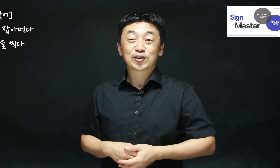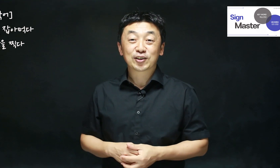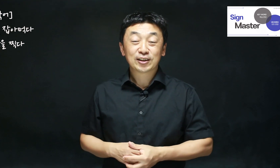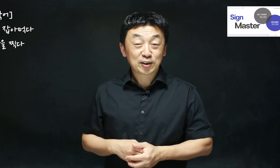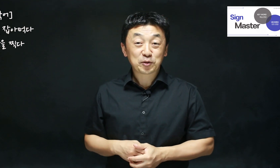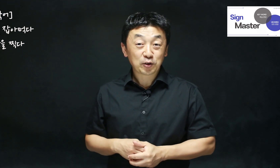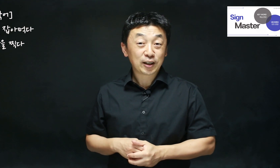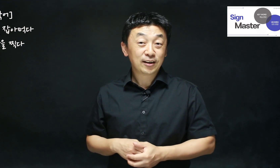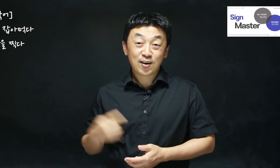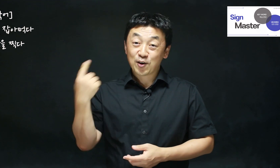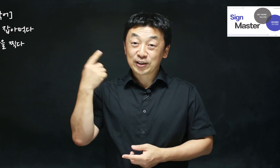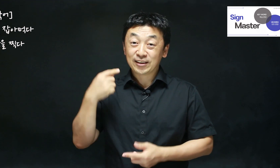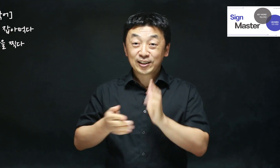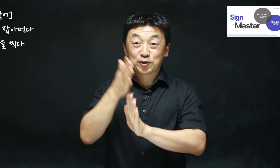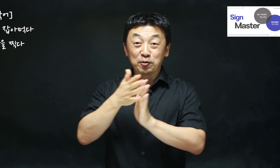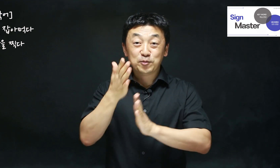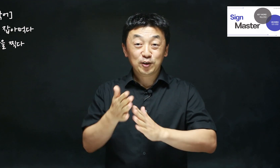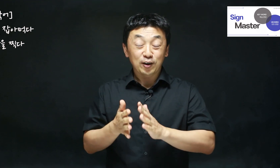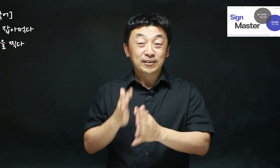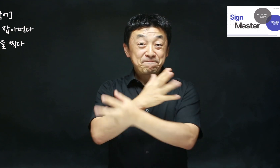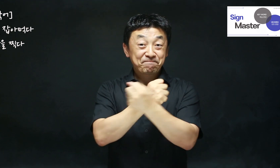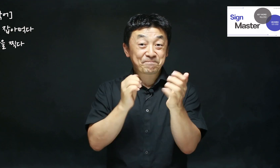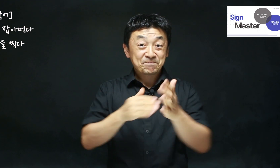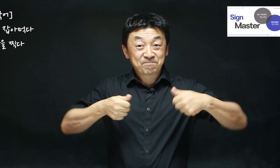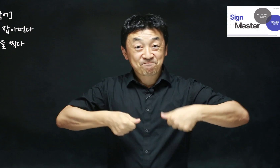거죠. 그러면 어제 나는 그 건물